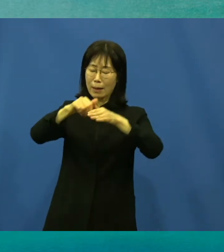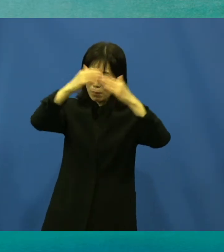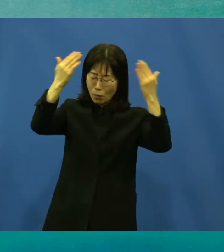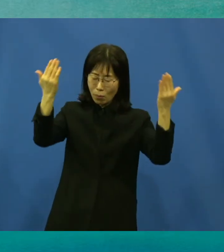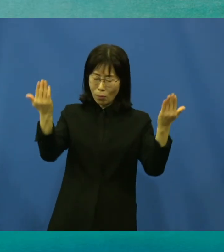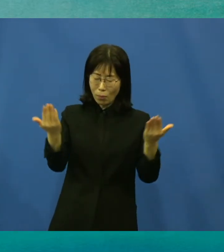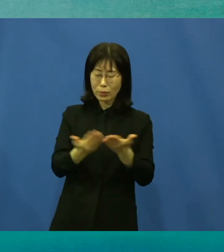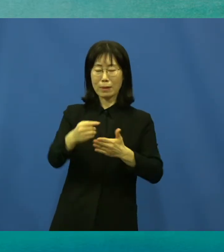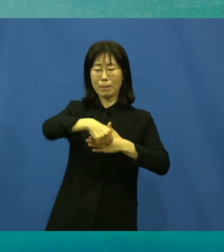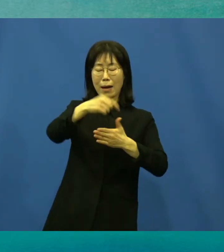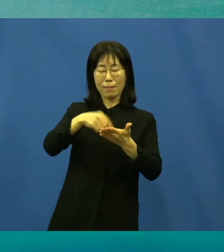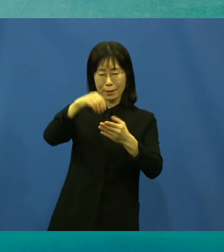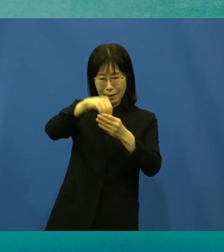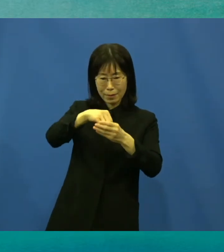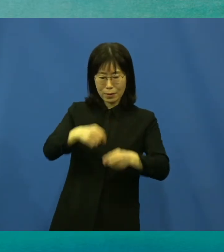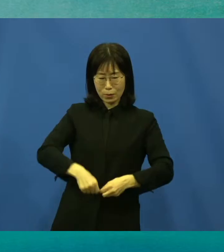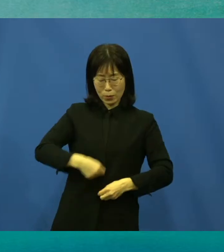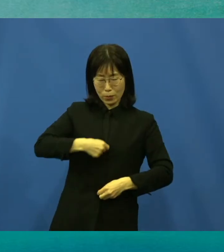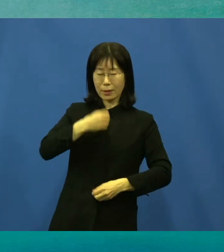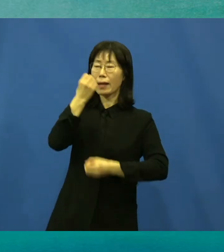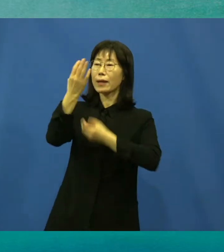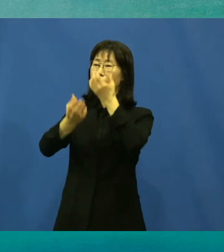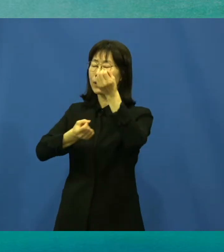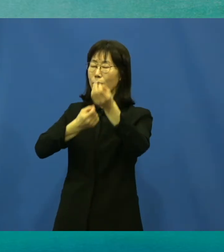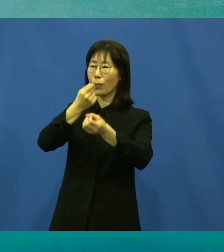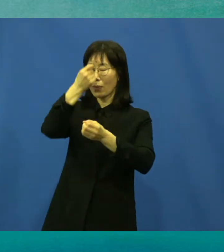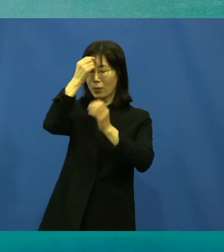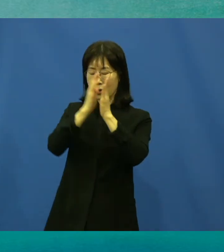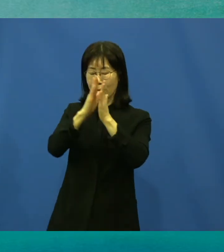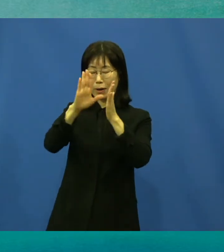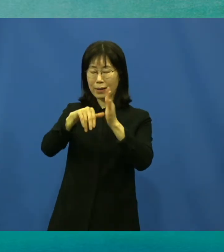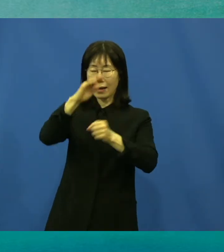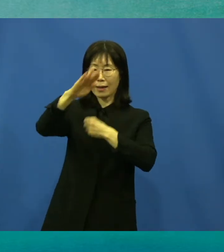것입니다. 자,